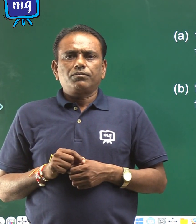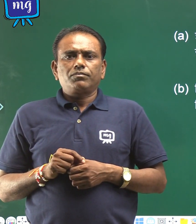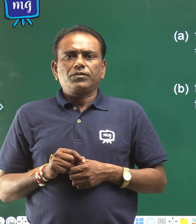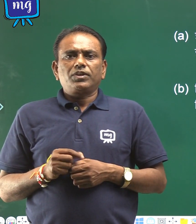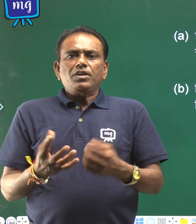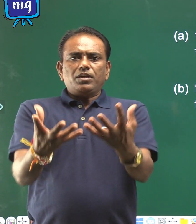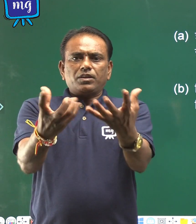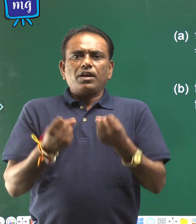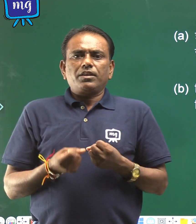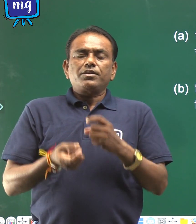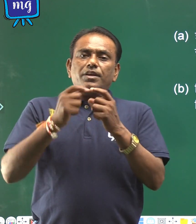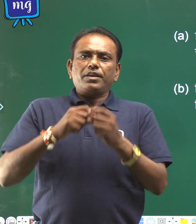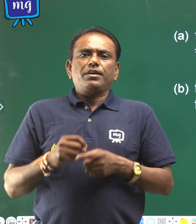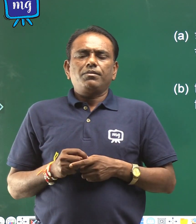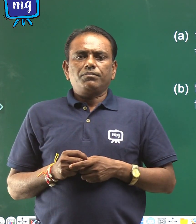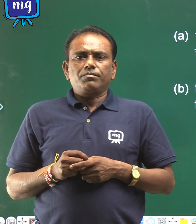ज्ञात कीजिए कि